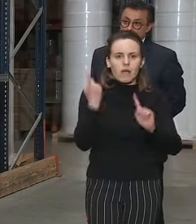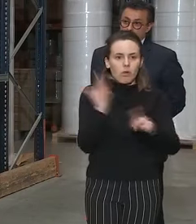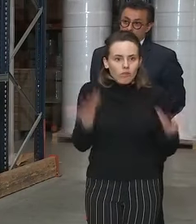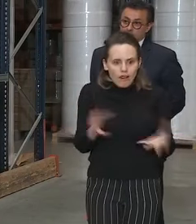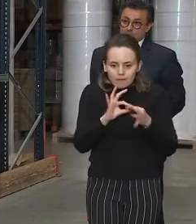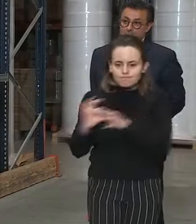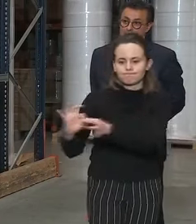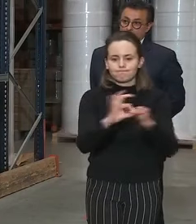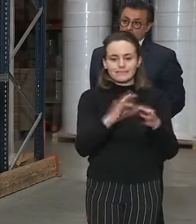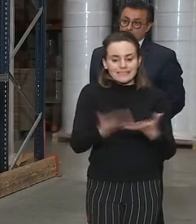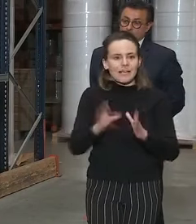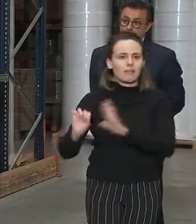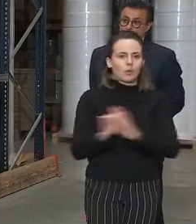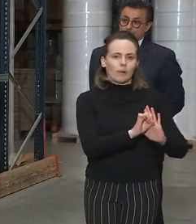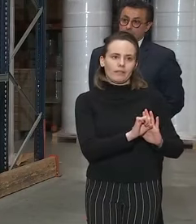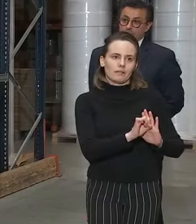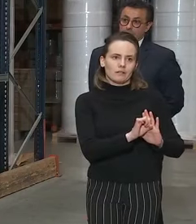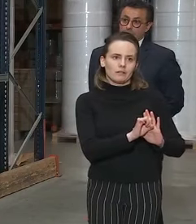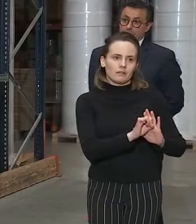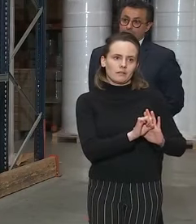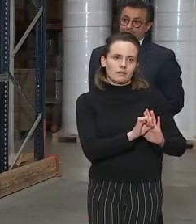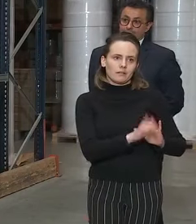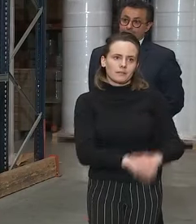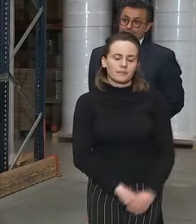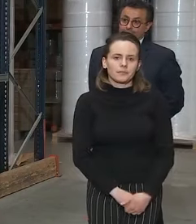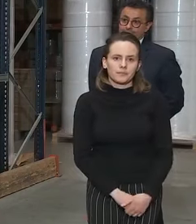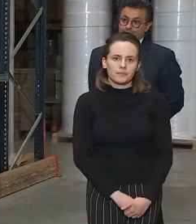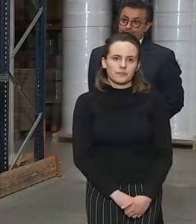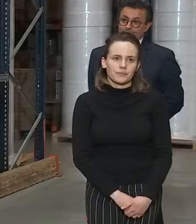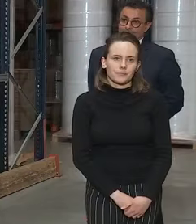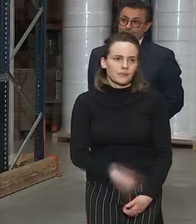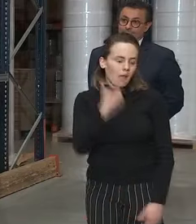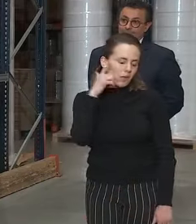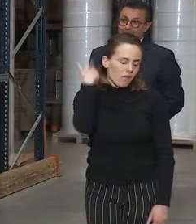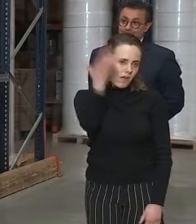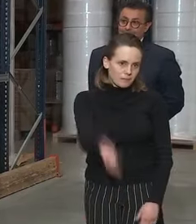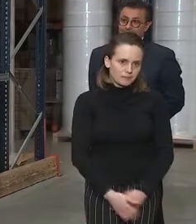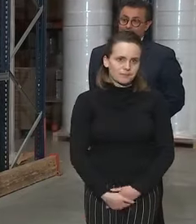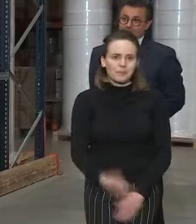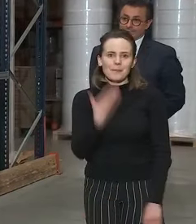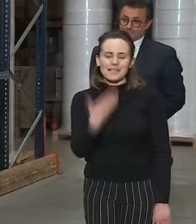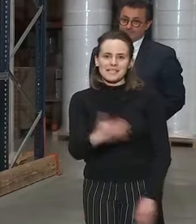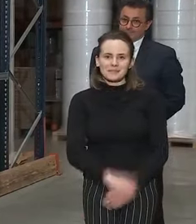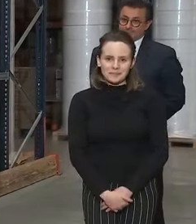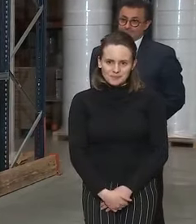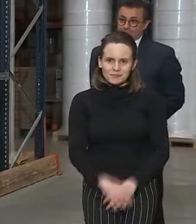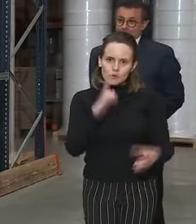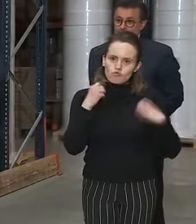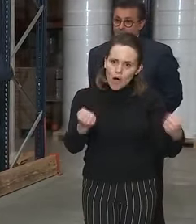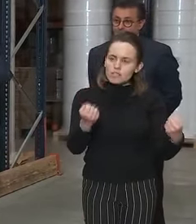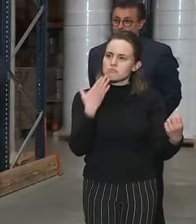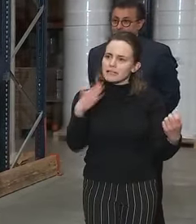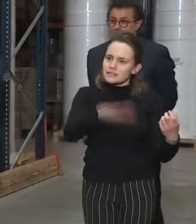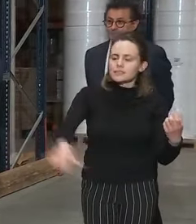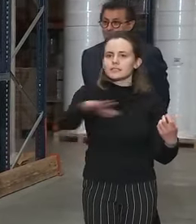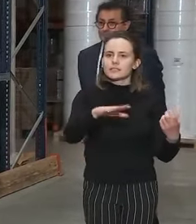pour terrasser ce virus. C'est ça ce que j'attends de nous. Ensuite, on verra. Merci à vous. Courage. Et merci à